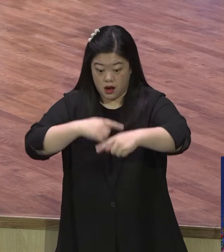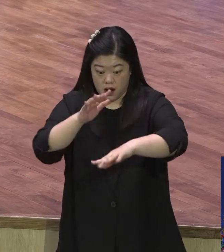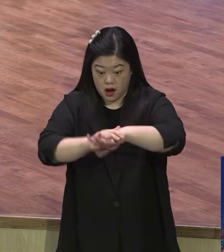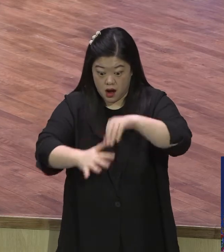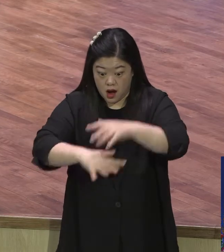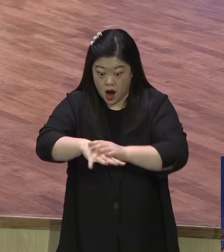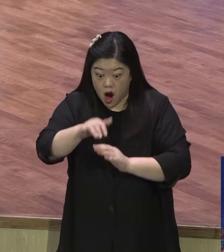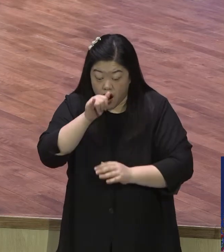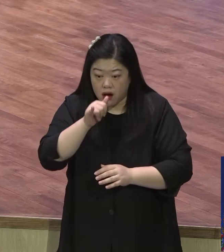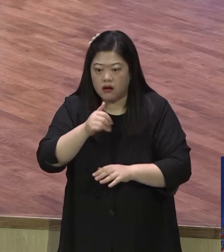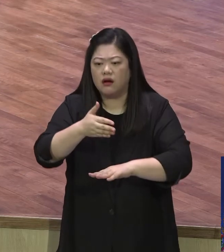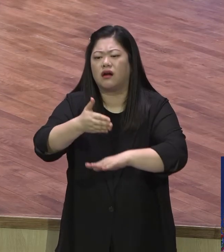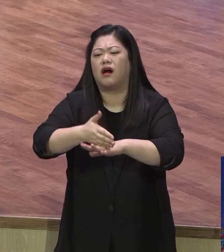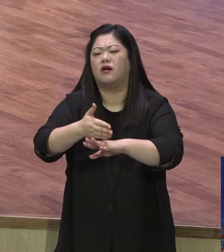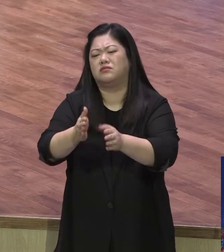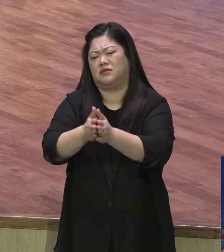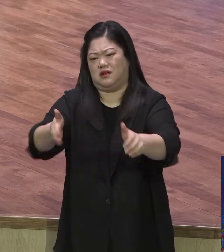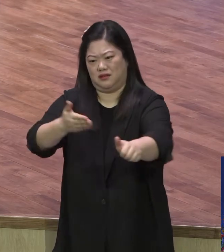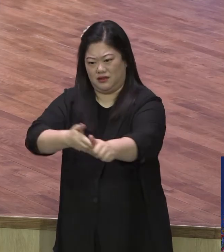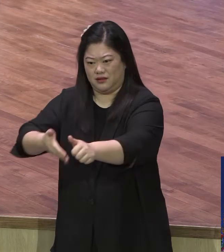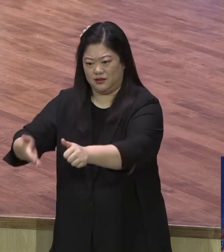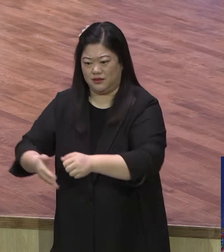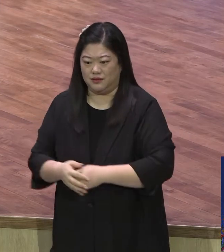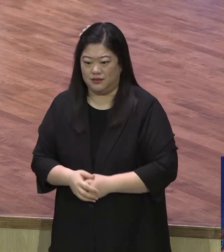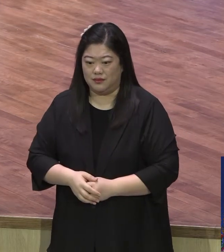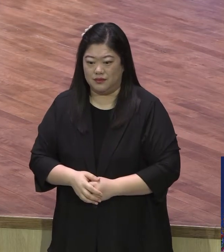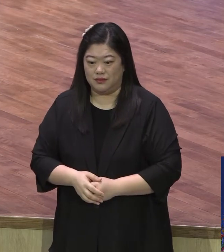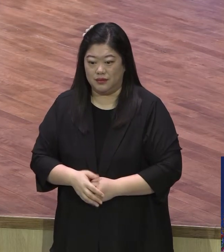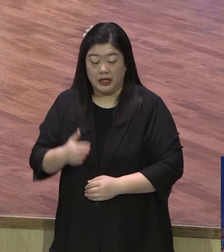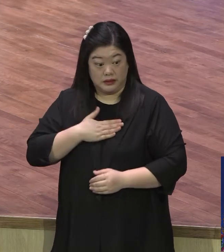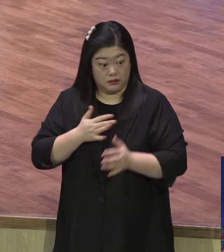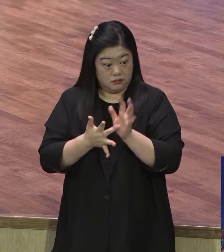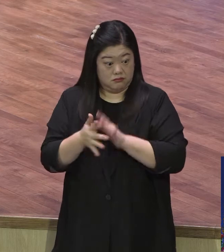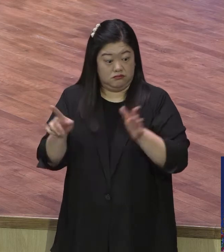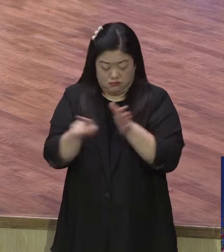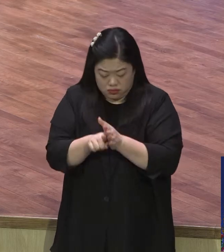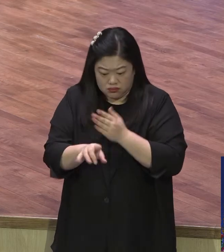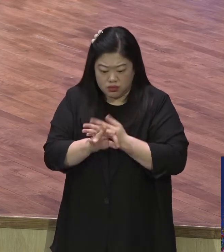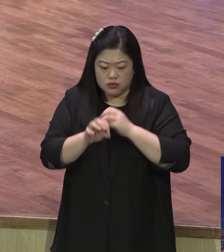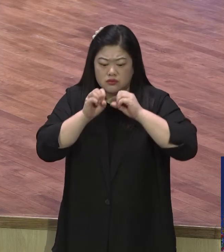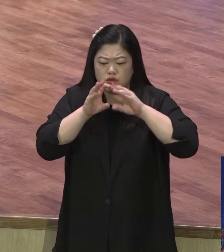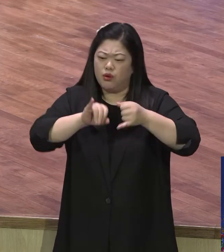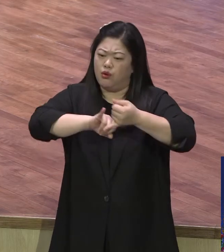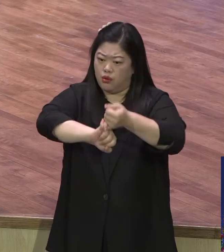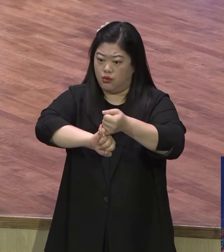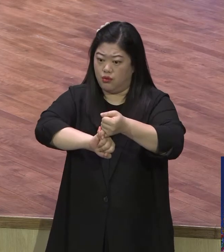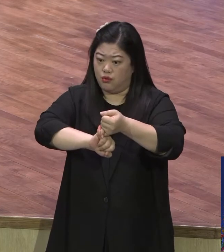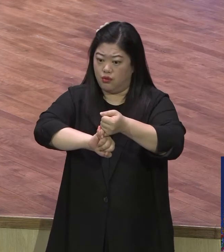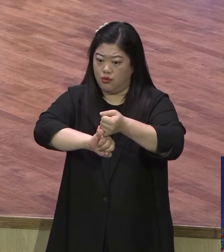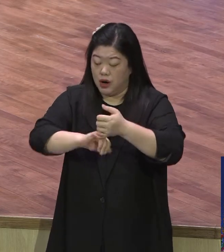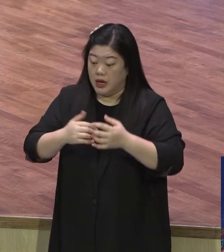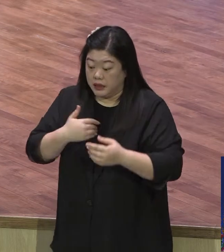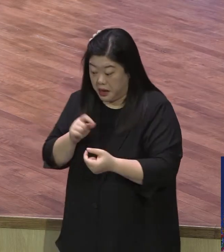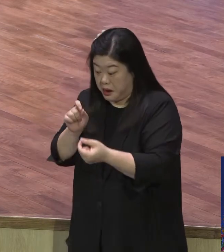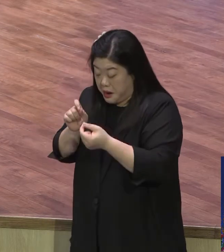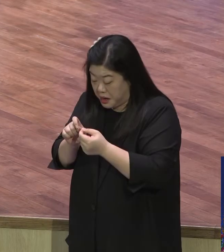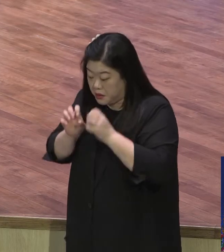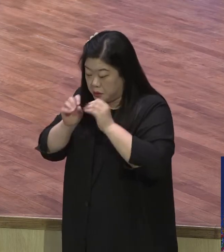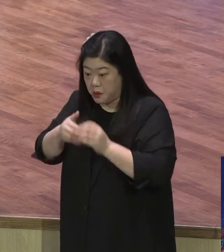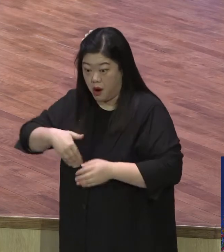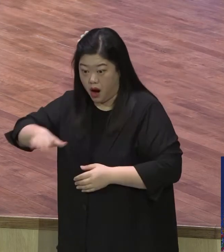성경 전체가 뭘 말합니까 전도 성교밖에 없어요 전도 훈련식이지 성교 현장 열려있지